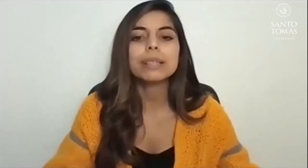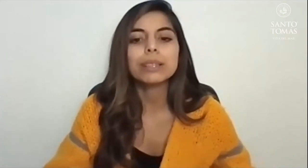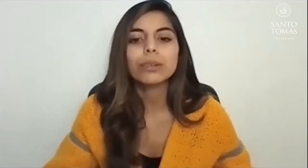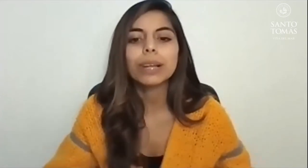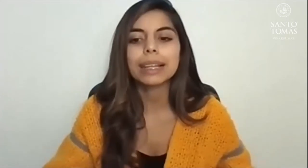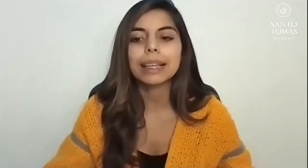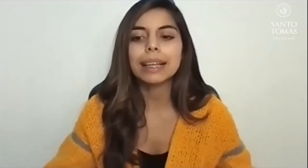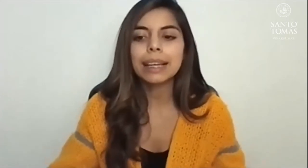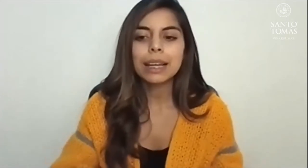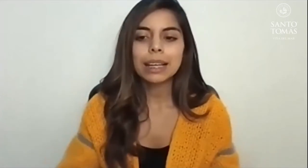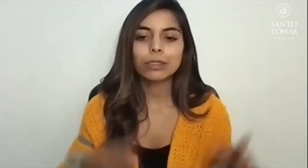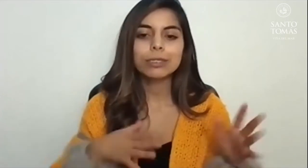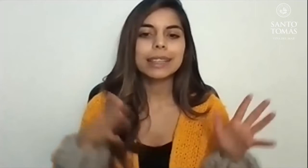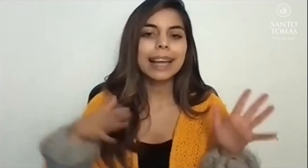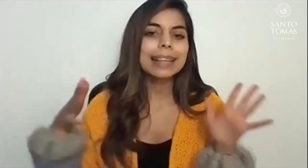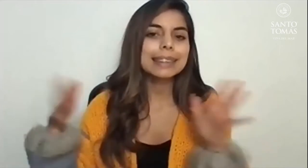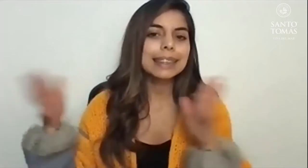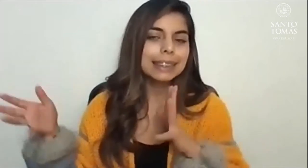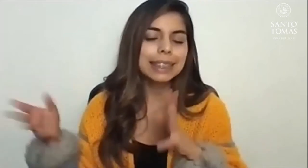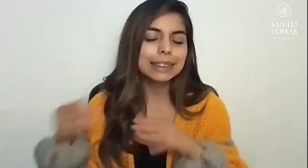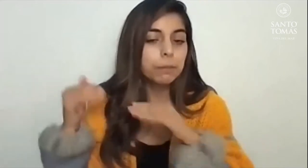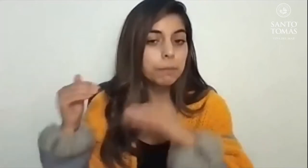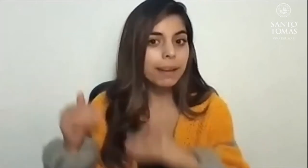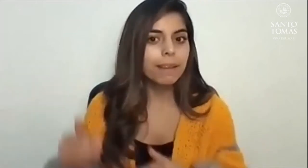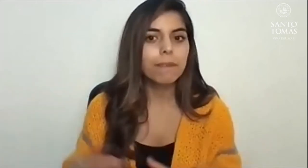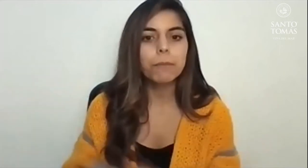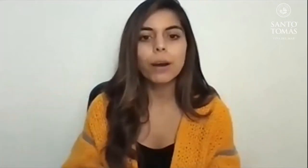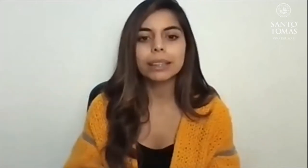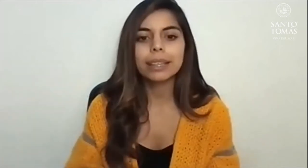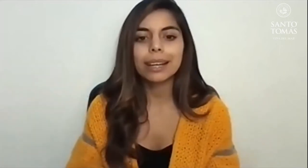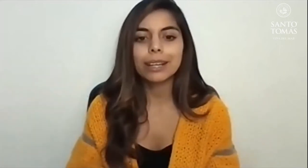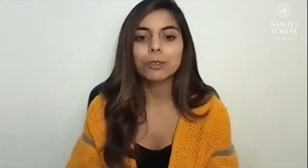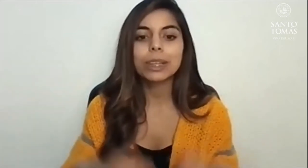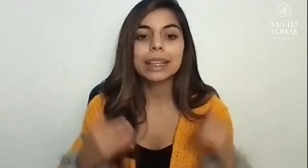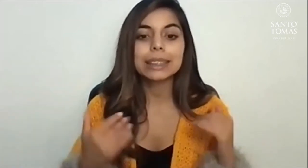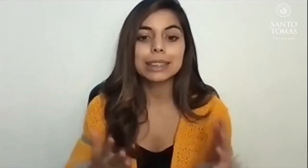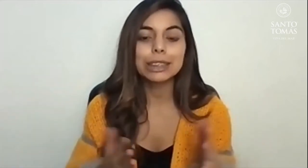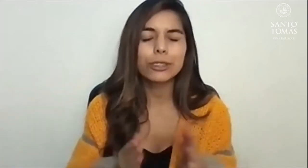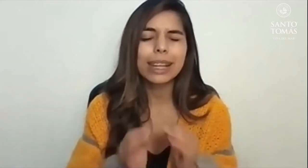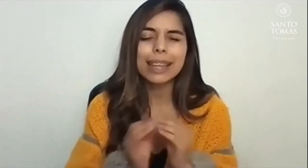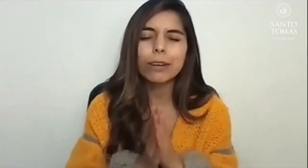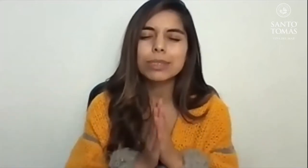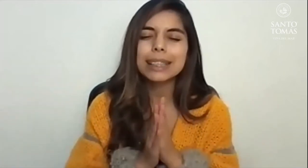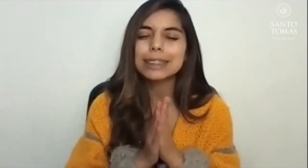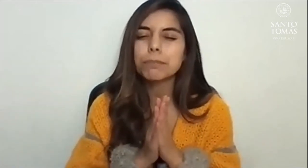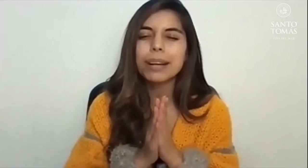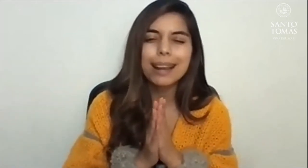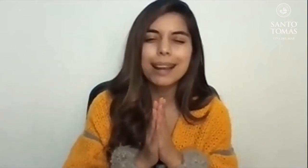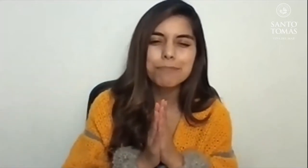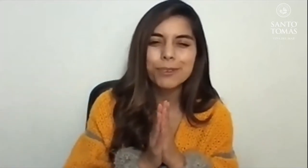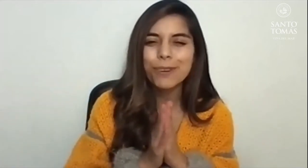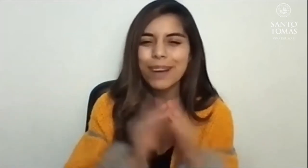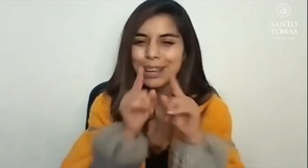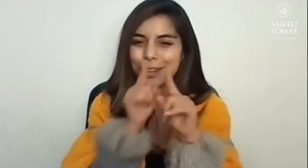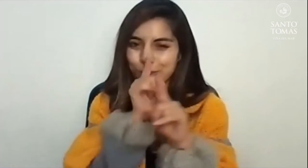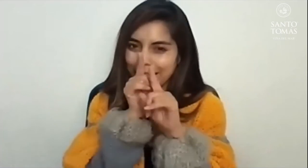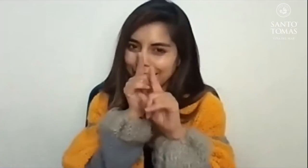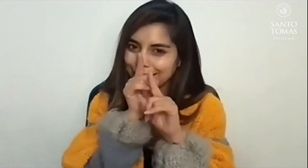diciendo la Natalie. Entonces, cada cierta semana vamos a tener estos ejercicios. La idea es que ustedes se pongan a prueba y no hagan